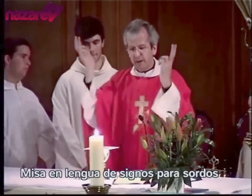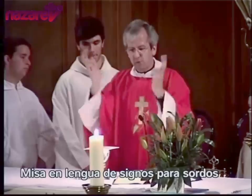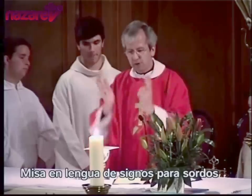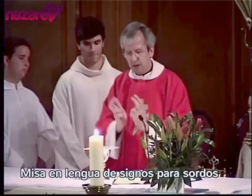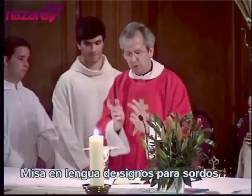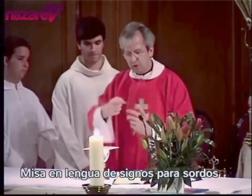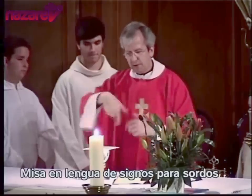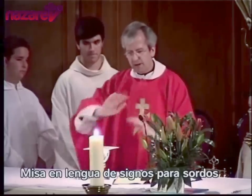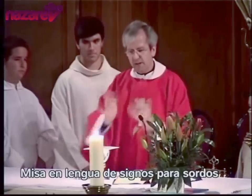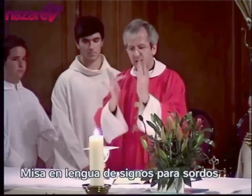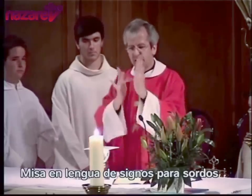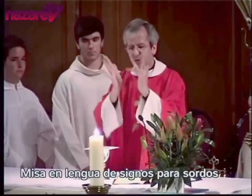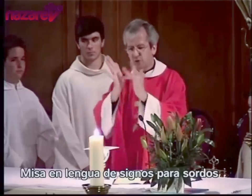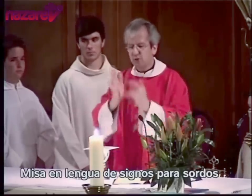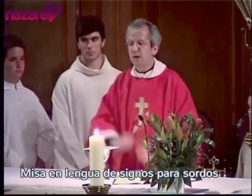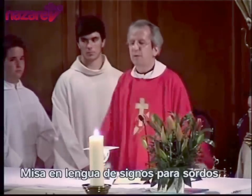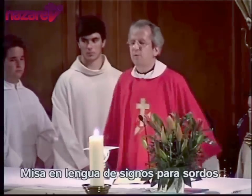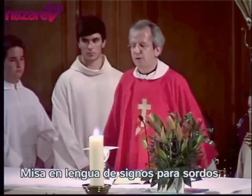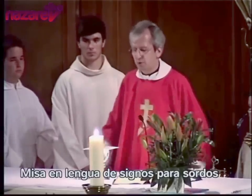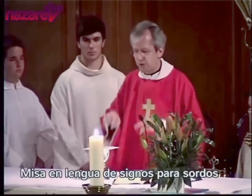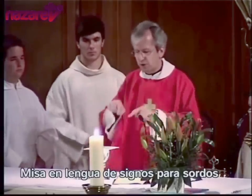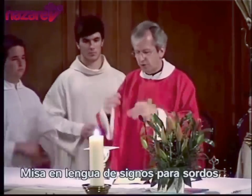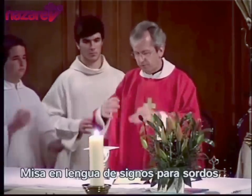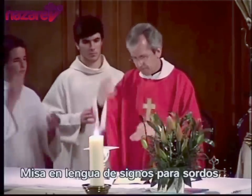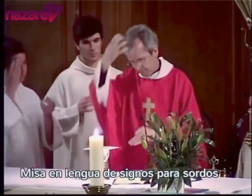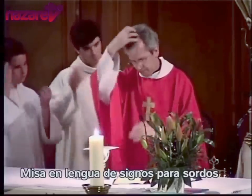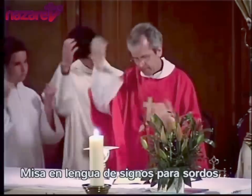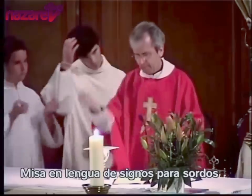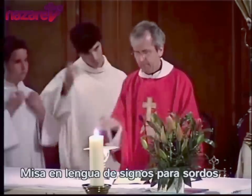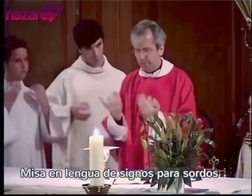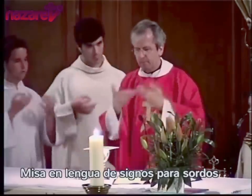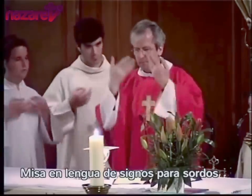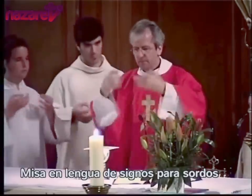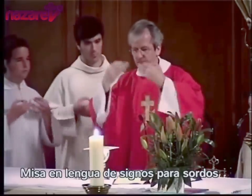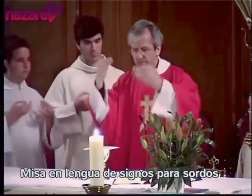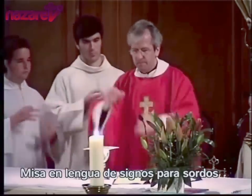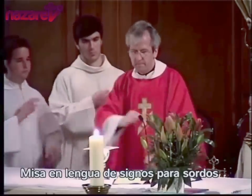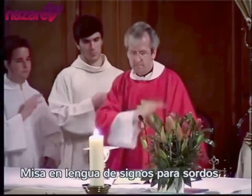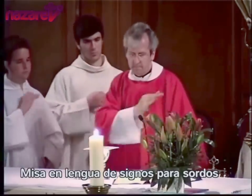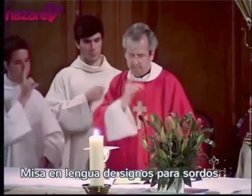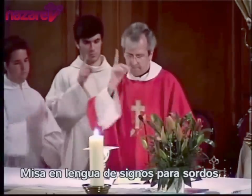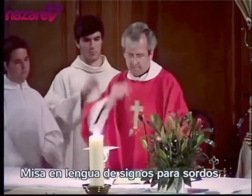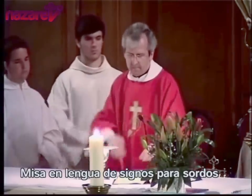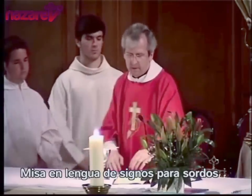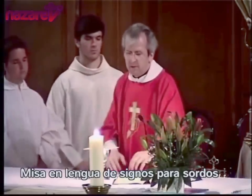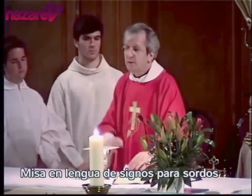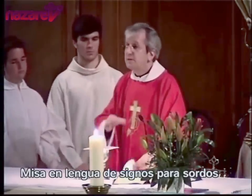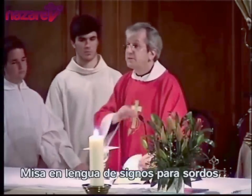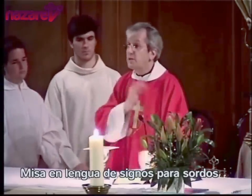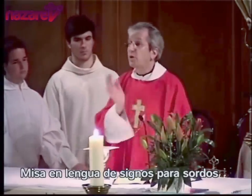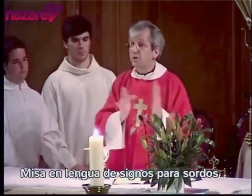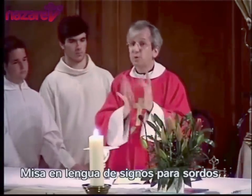mientras esperamos la gloriosa venida de nuestro Salvador Jesucristo. Tuyo es el reino, tuyo el poder y la gloria por siempre,